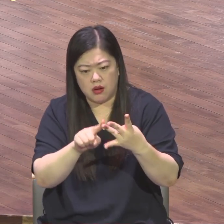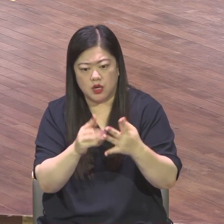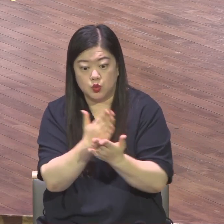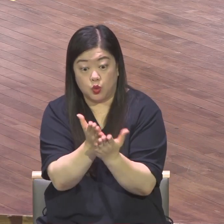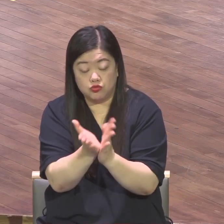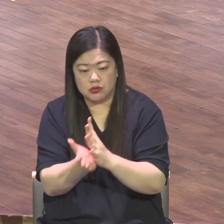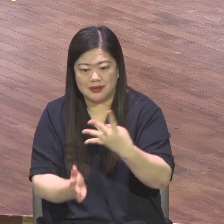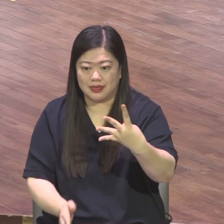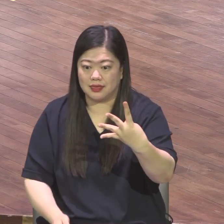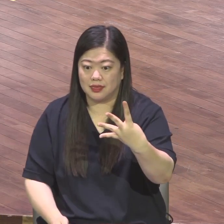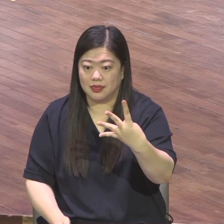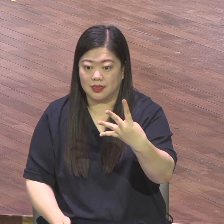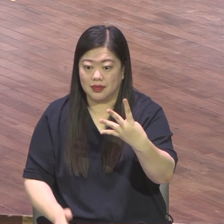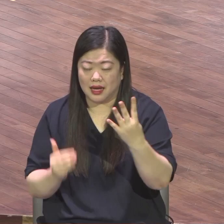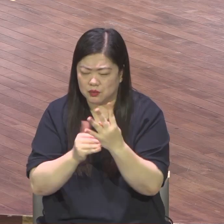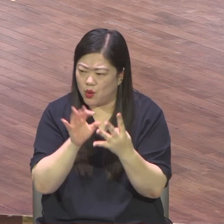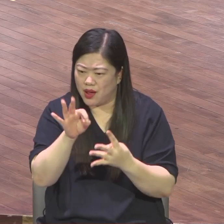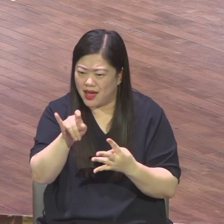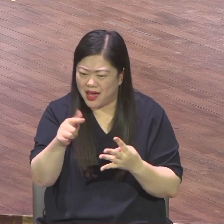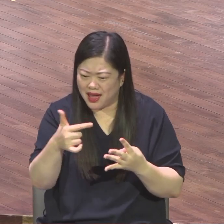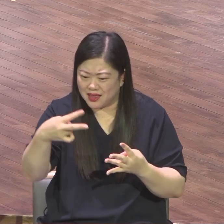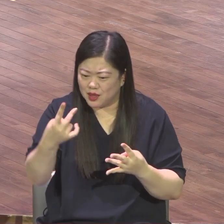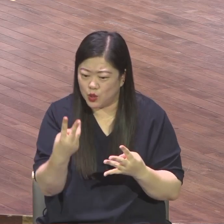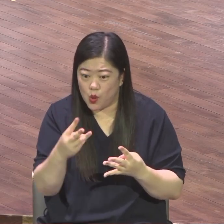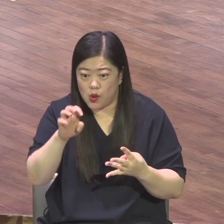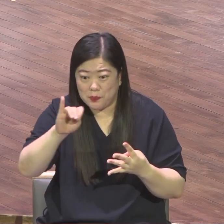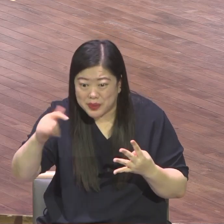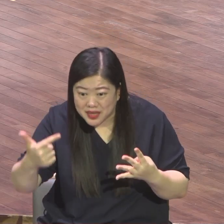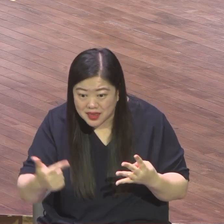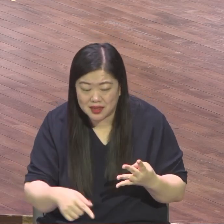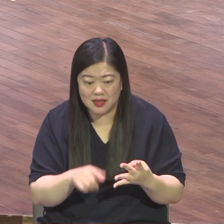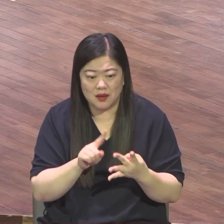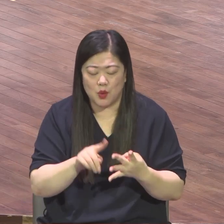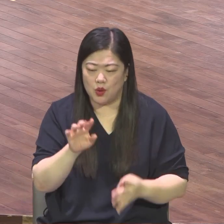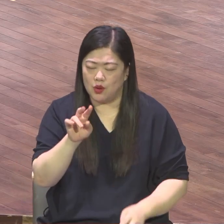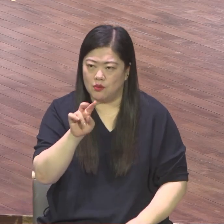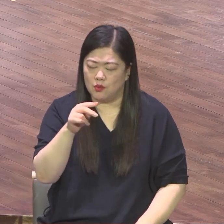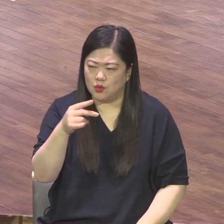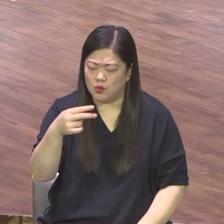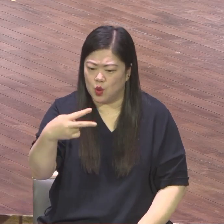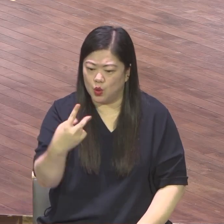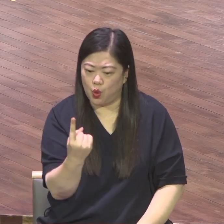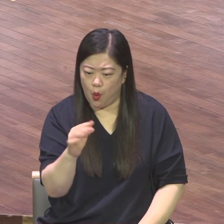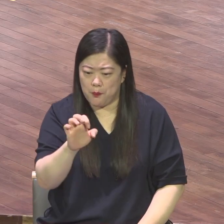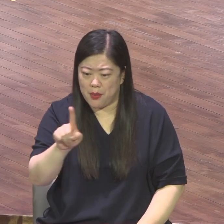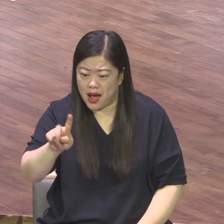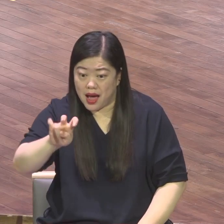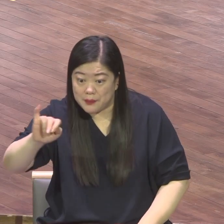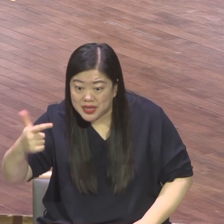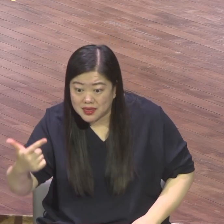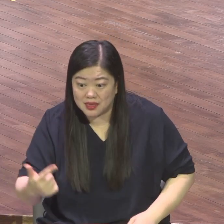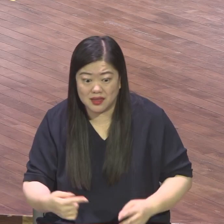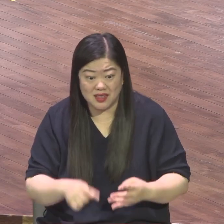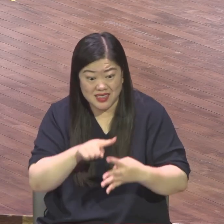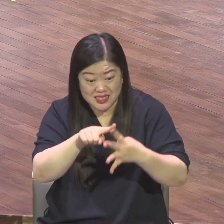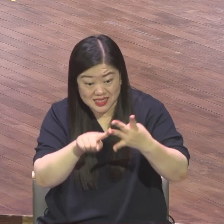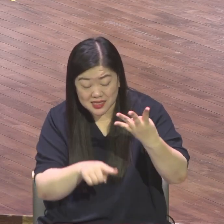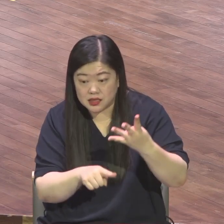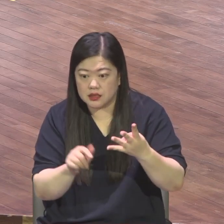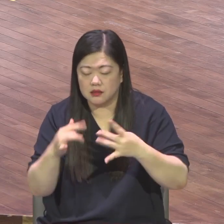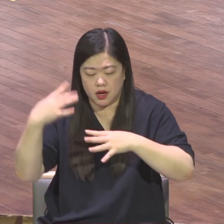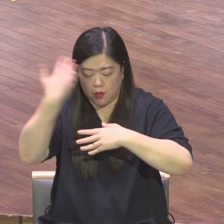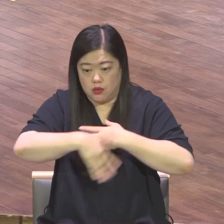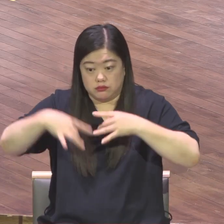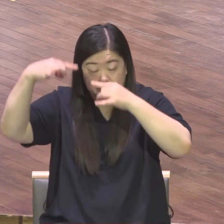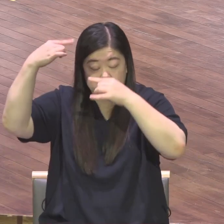안드로핀, 다이돌핀 막 분비가 돼가지고 그냥 막 심장 박동과 혈압을 그냥 막